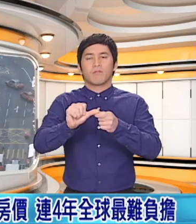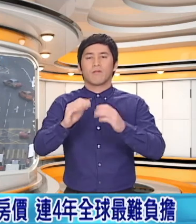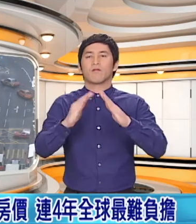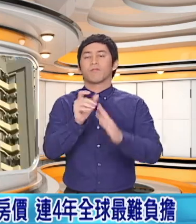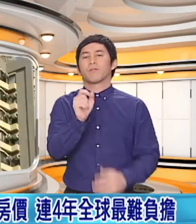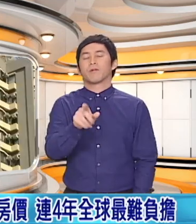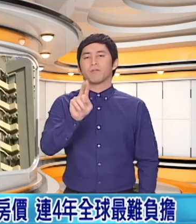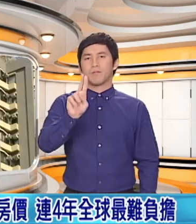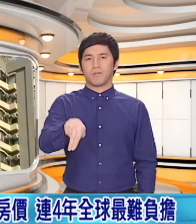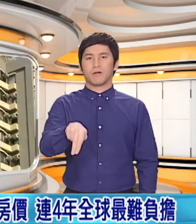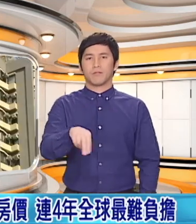才买得起。